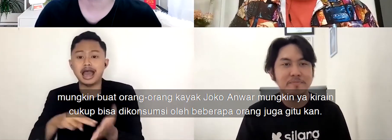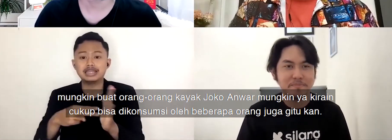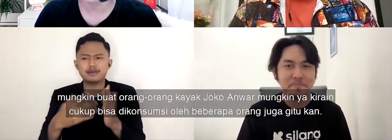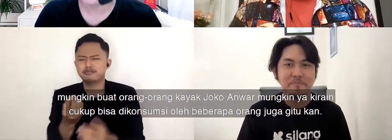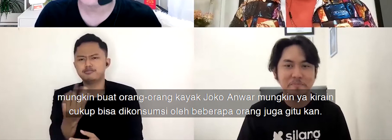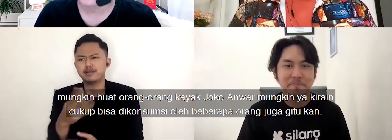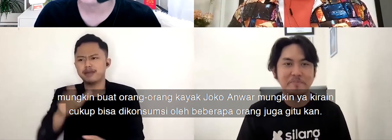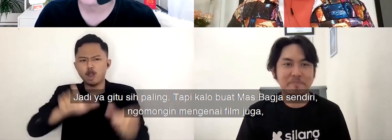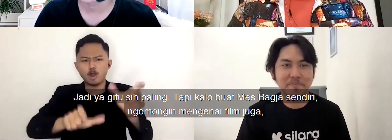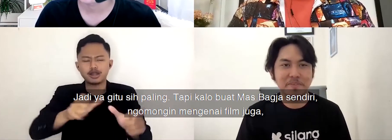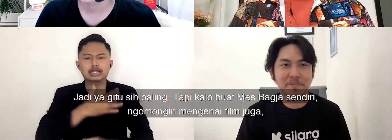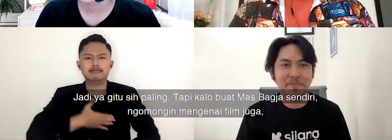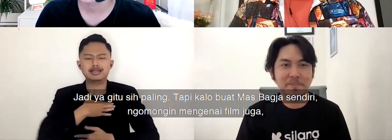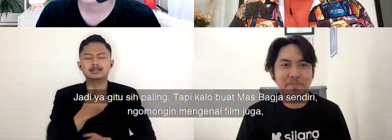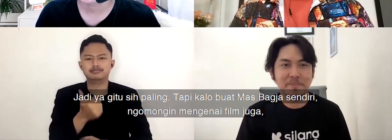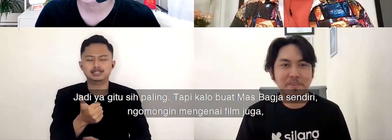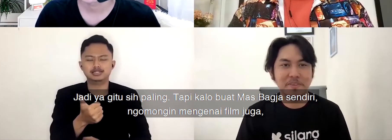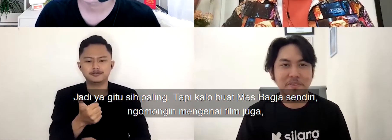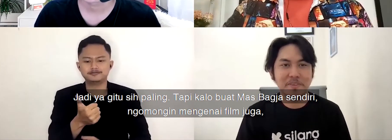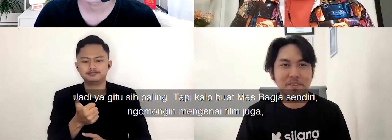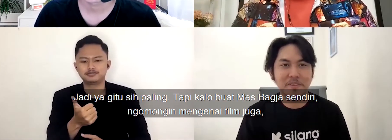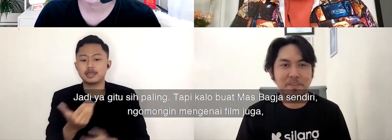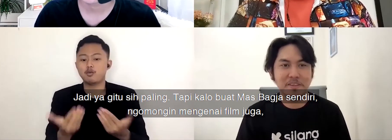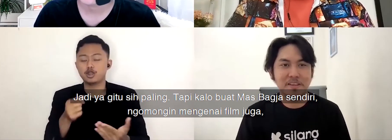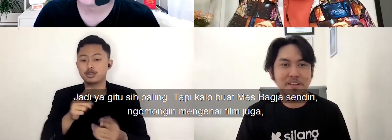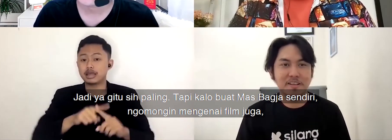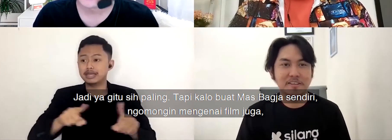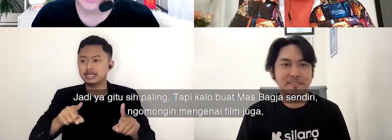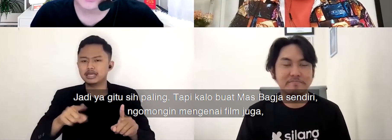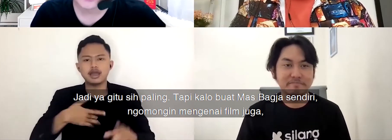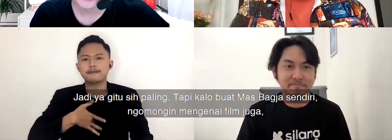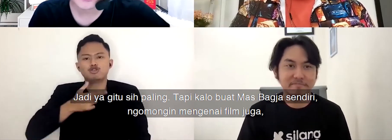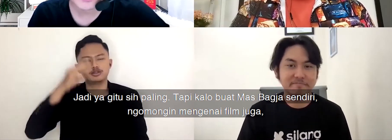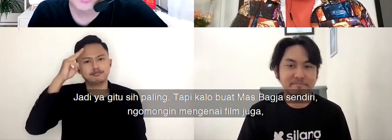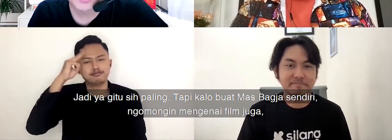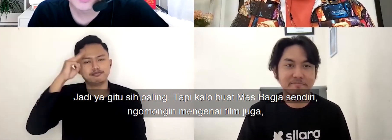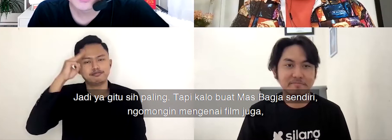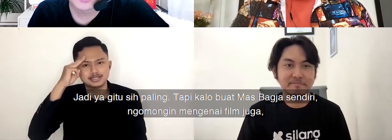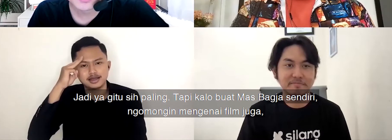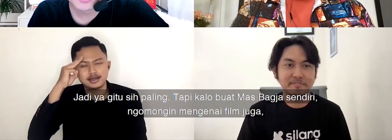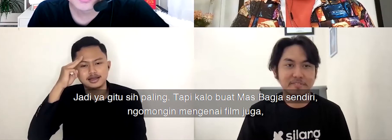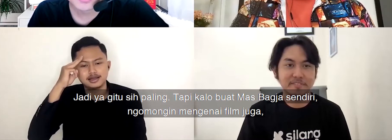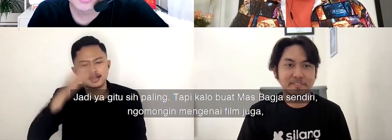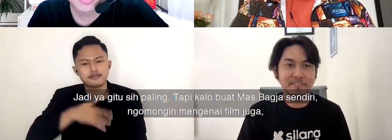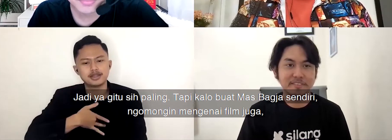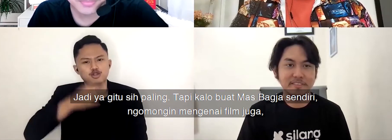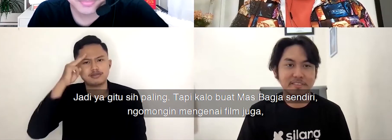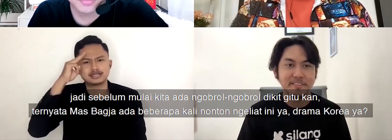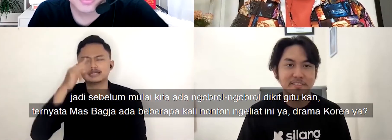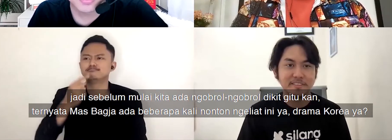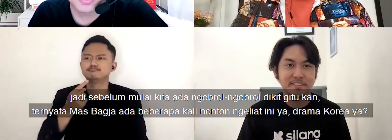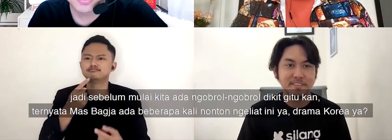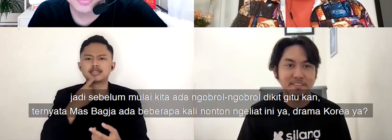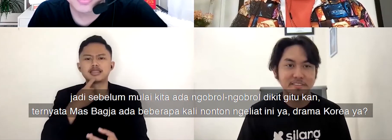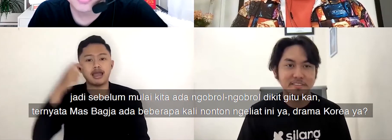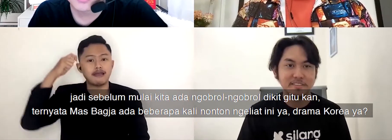orang juga gitu kan jadi gitu sih paling tapi kalau mosbach tersendiri ke ngomongin mengenai film